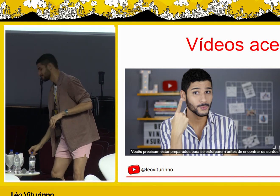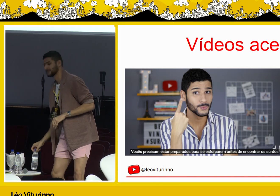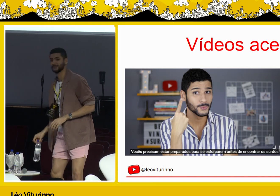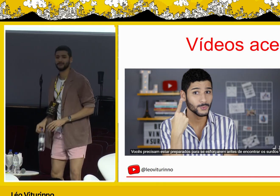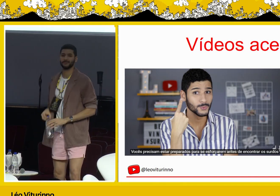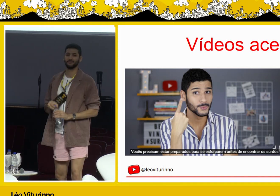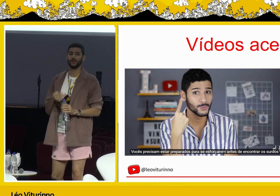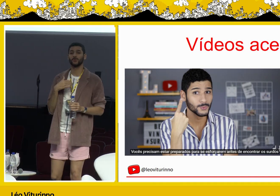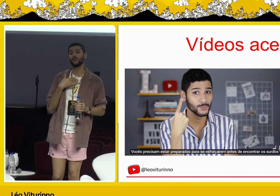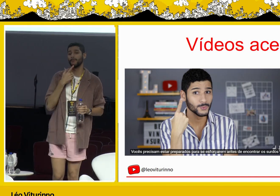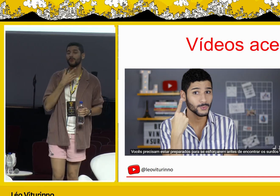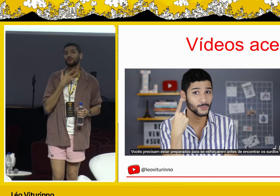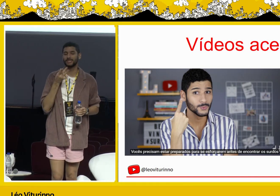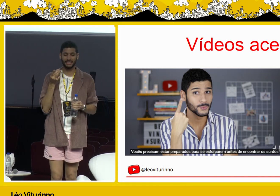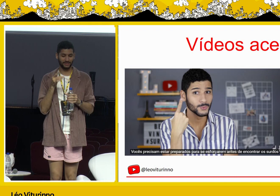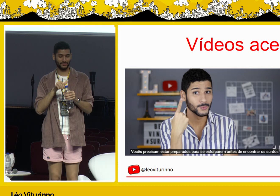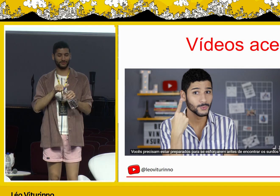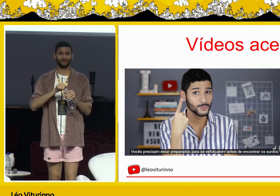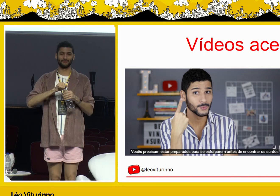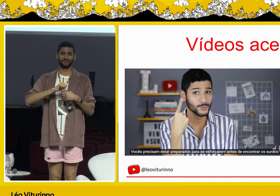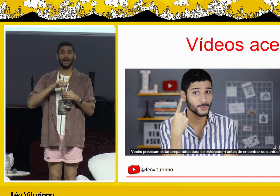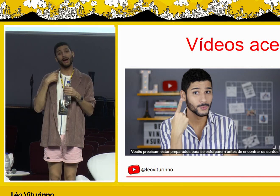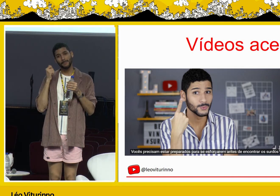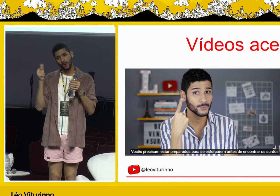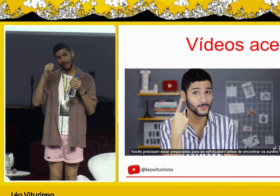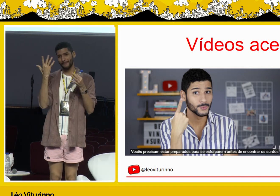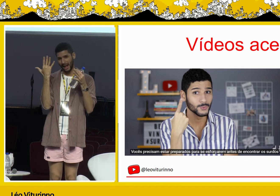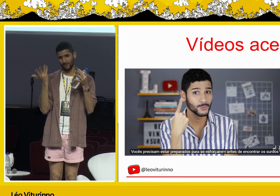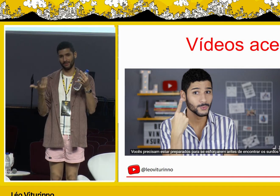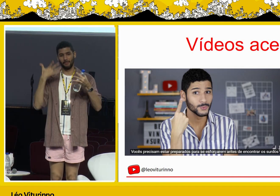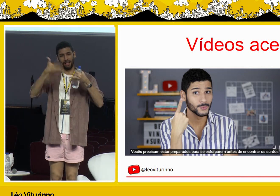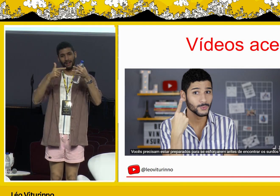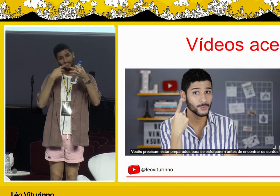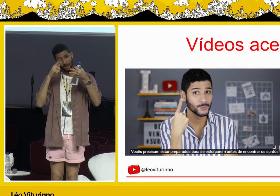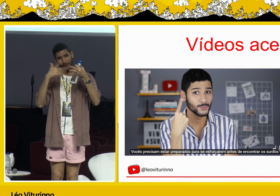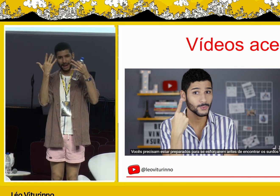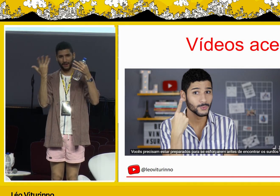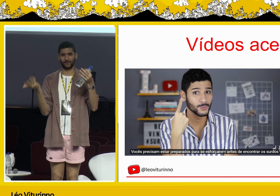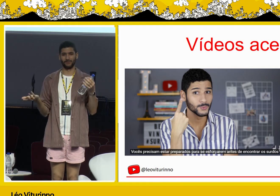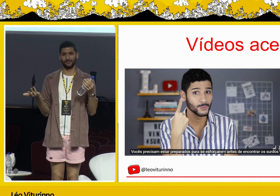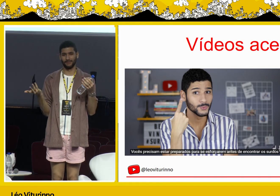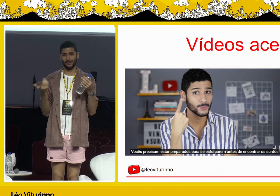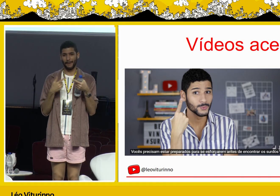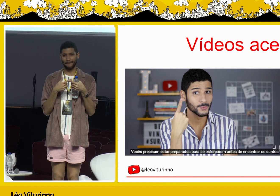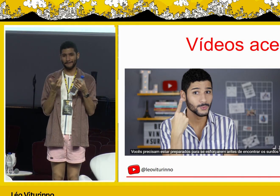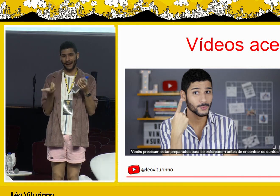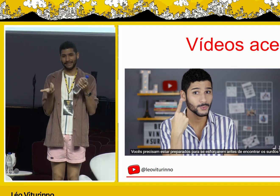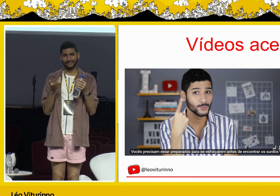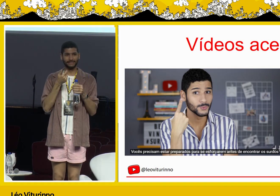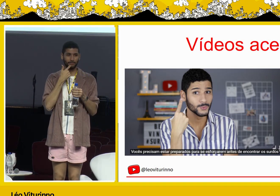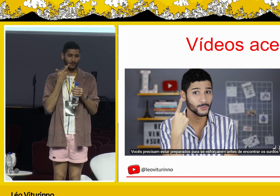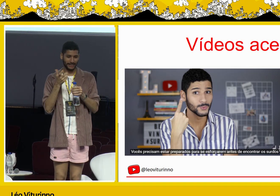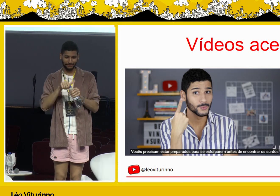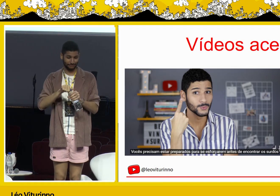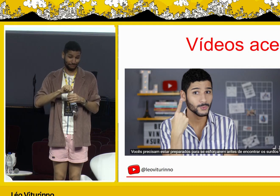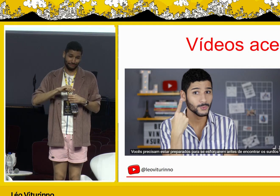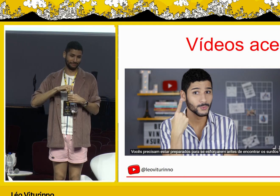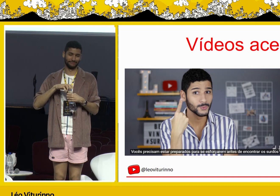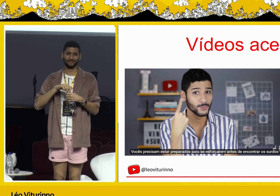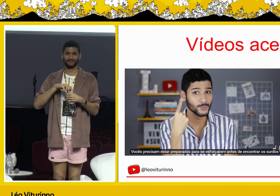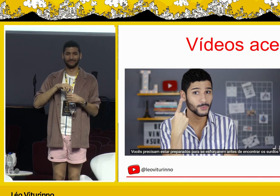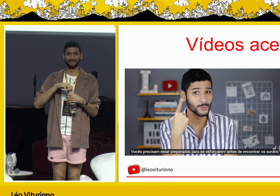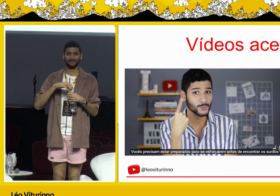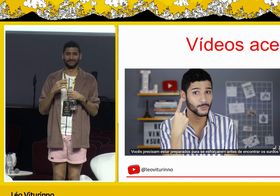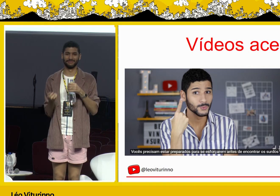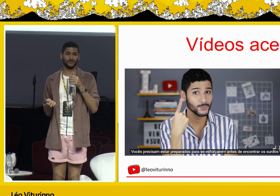momento eu tenho um pouco de sede é preciso colocar a água na mão para lubrificar bom também